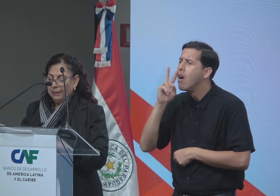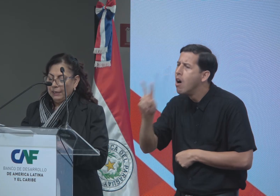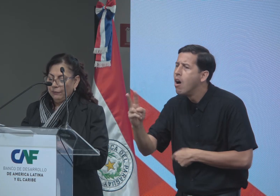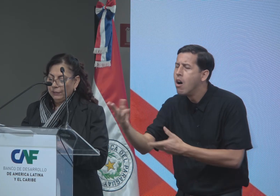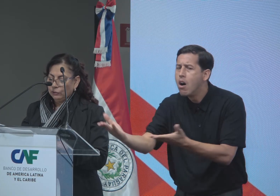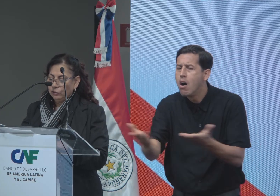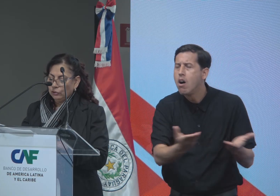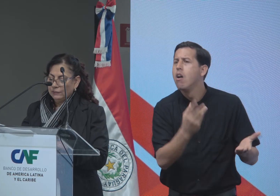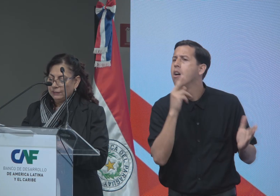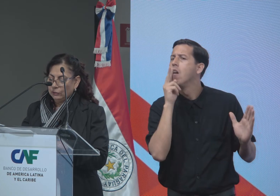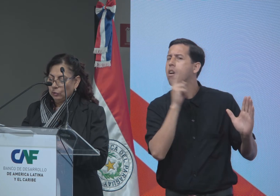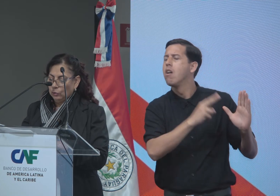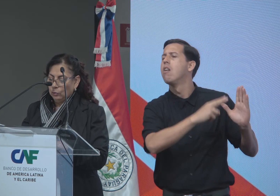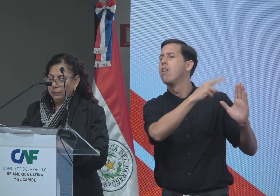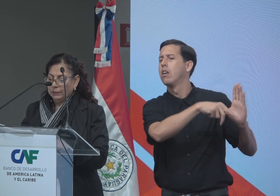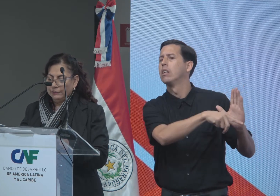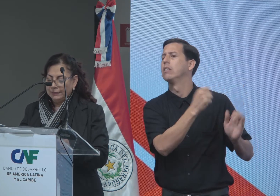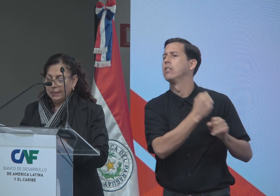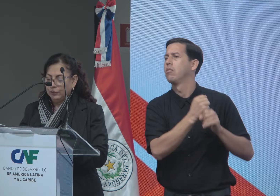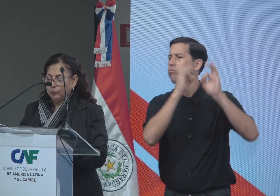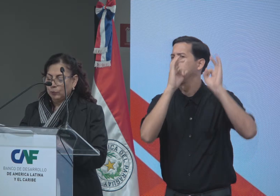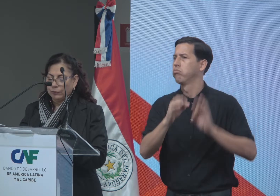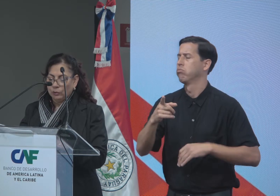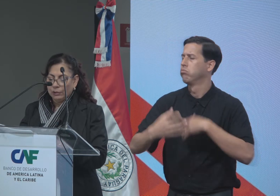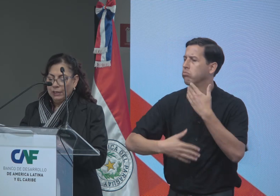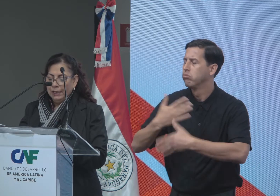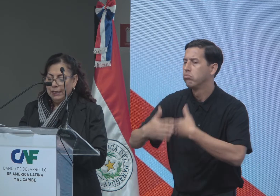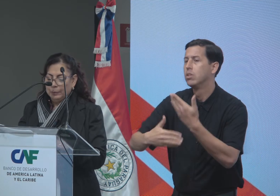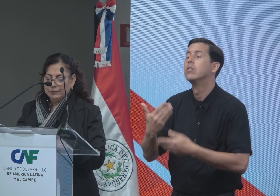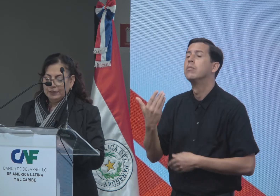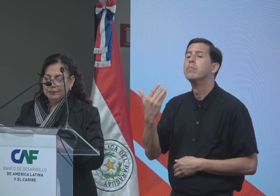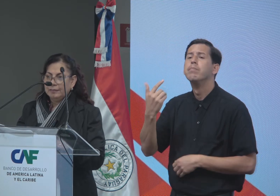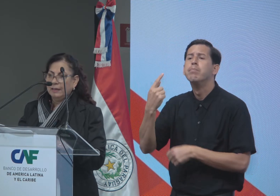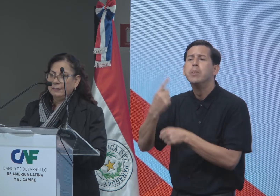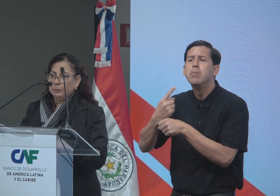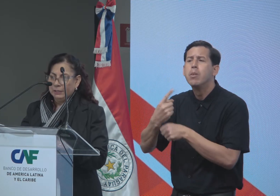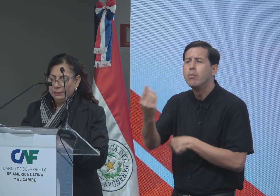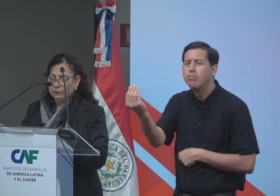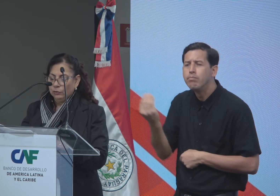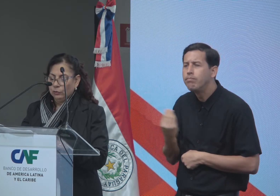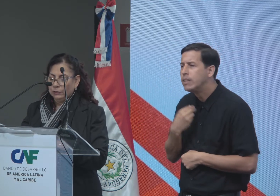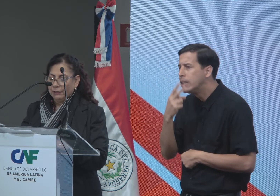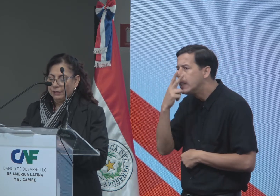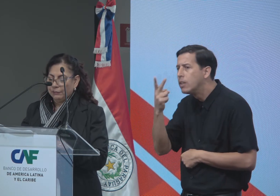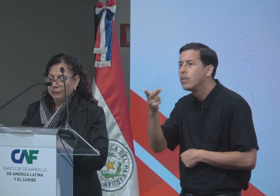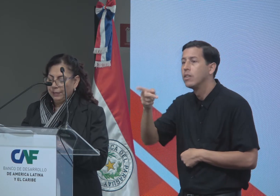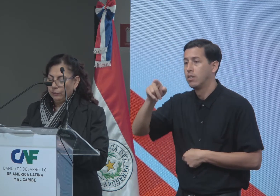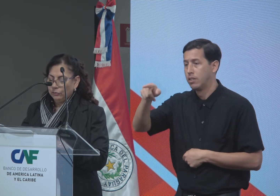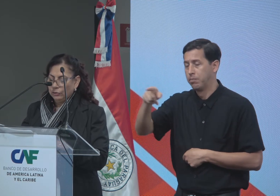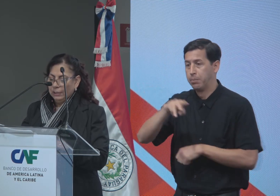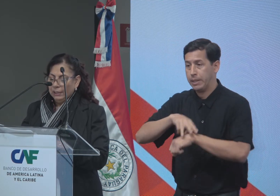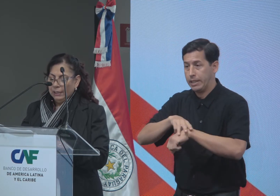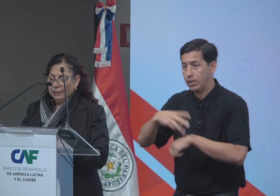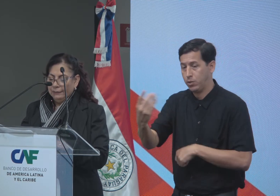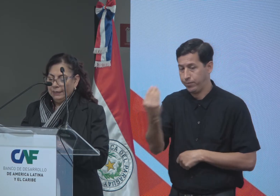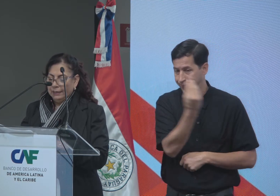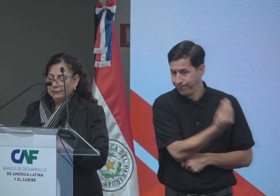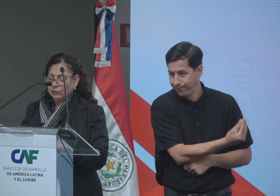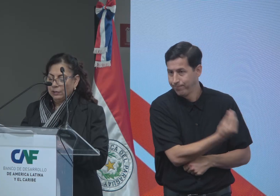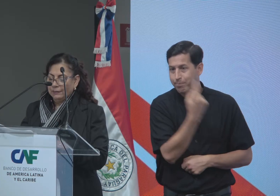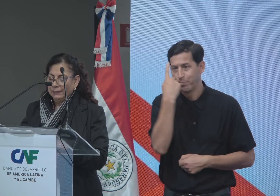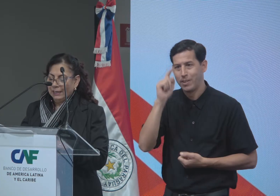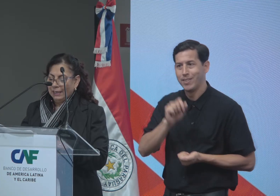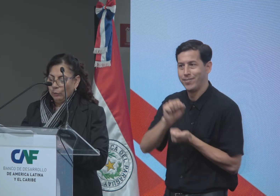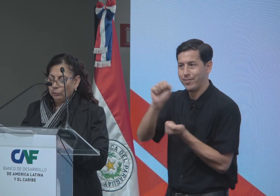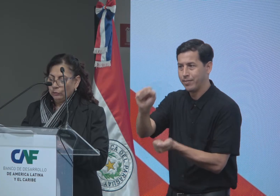Para el efecto, solicito en el escenario, por favor, la presencia del ministro don Javier Viveros, de la